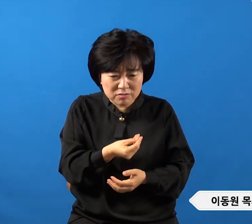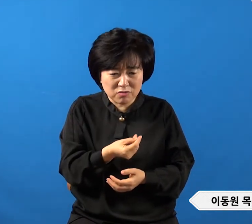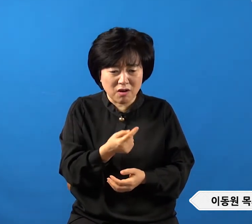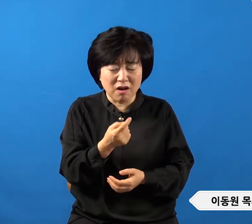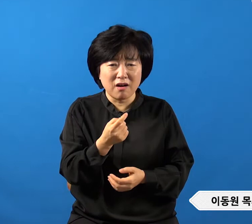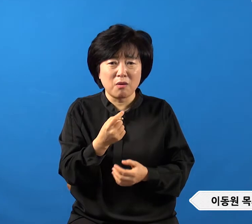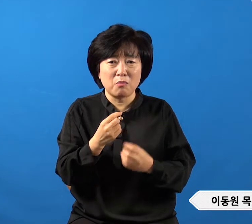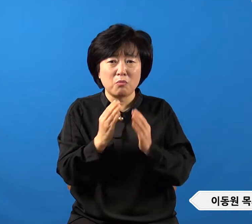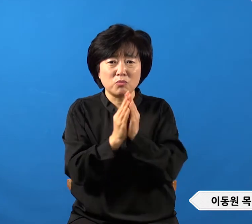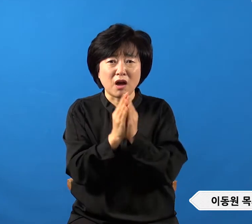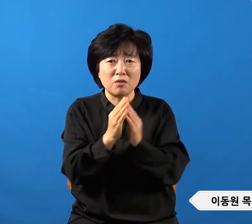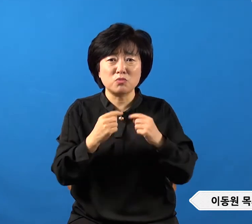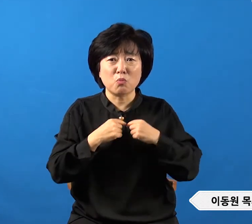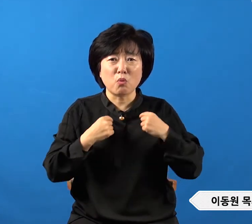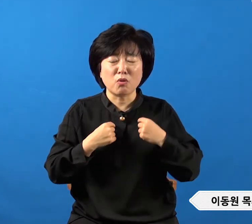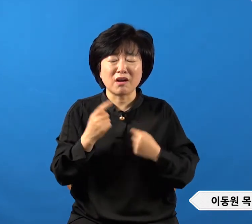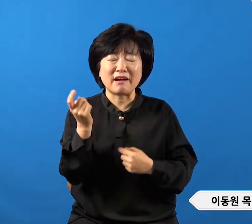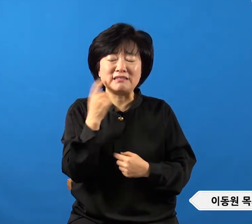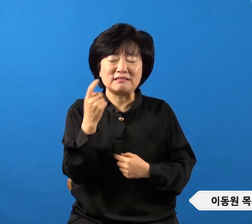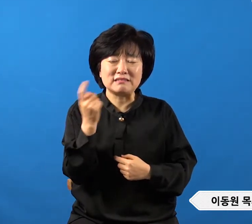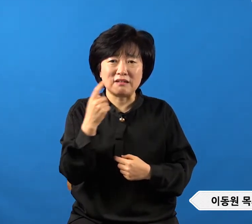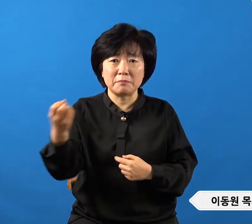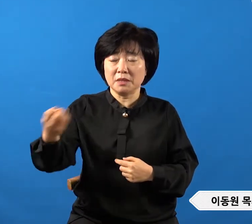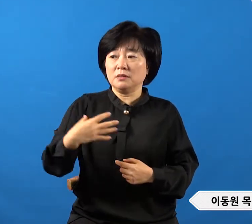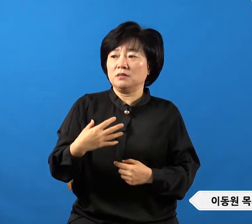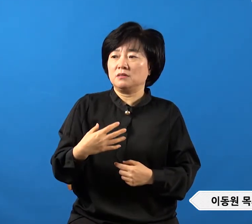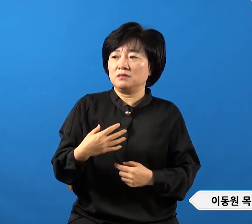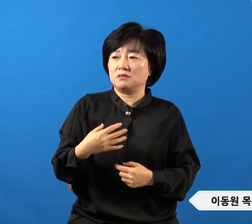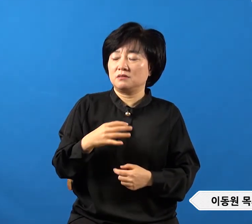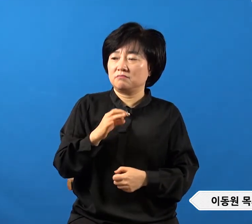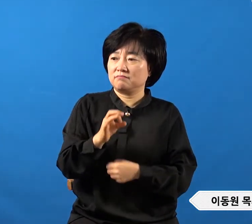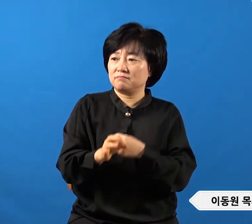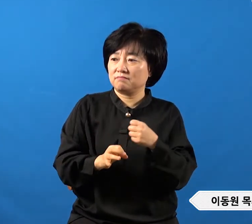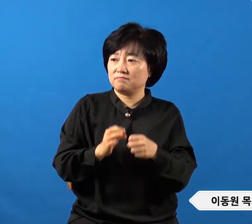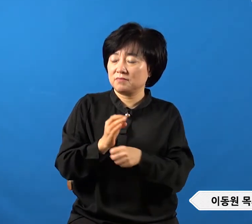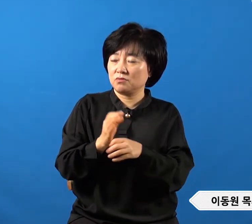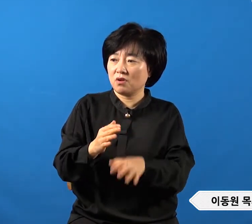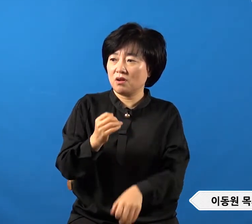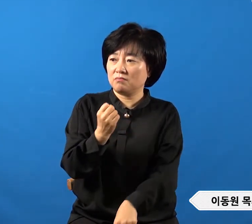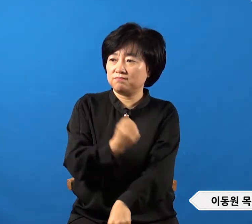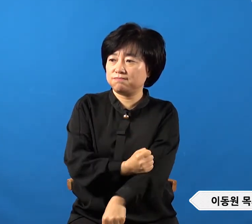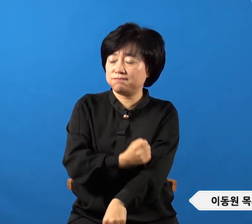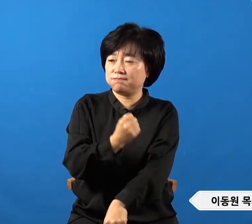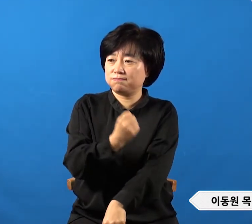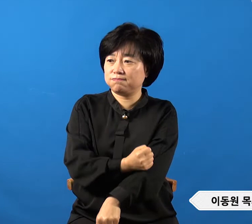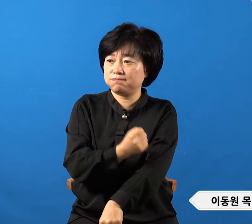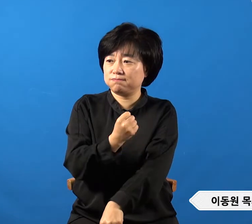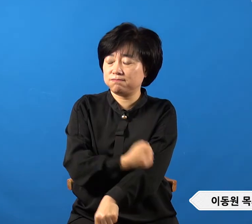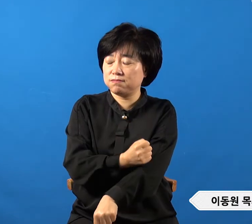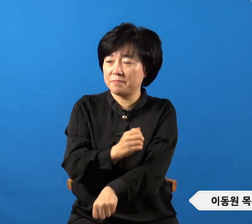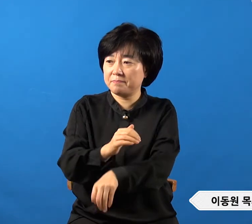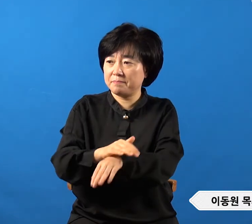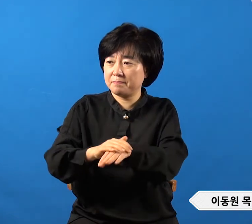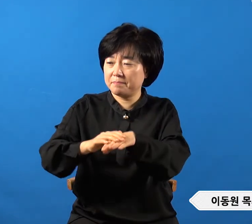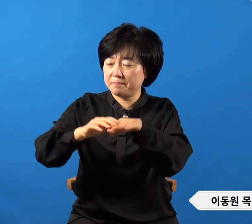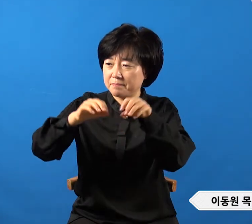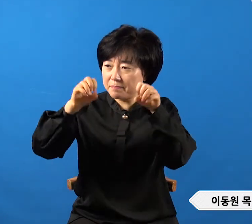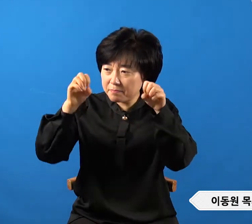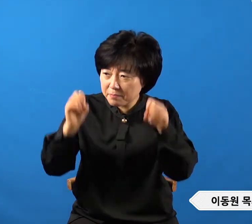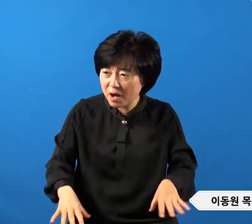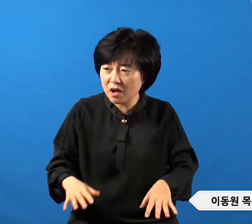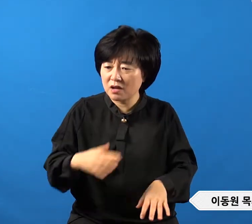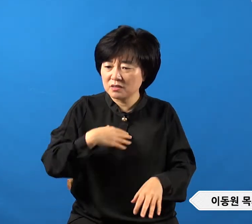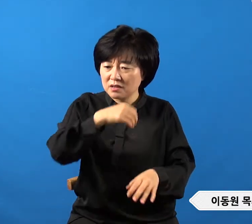목걸이가 가짜였다는 것입니다. 그러니까 10년간 이 여인은 가짜를 위해서 자기의